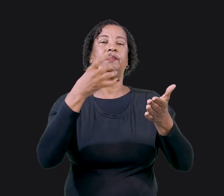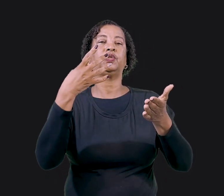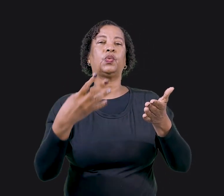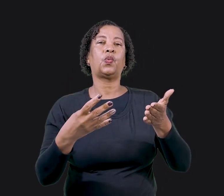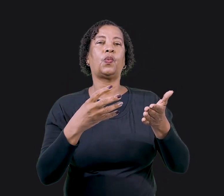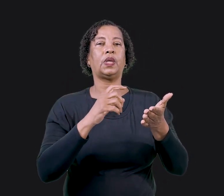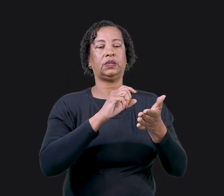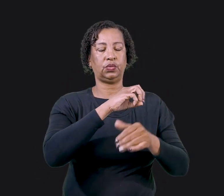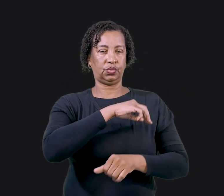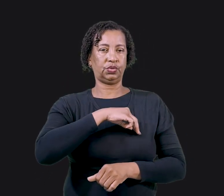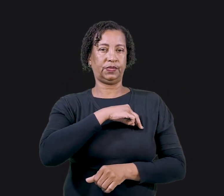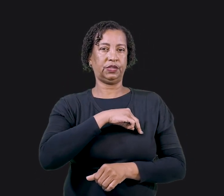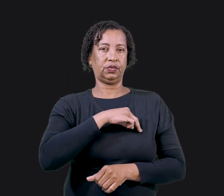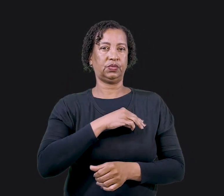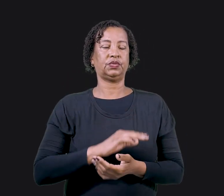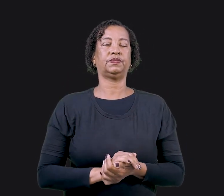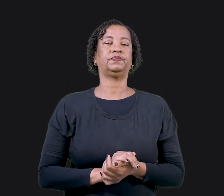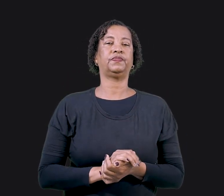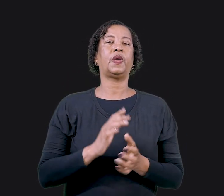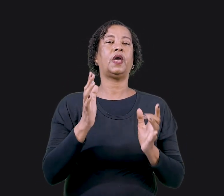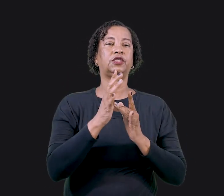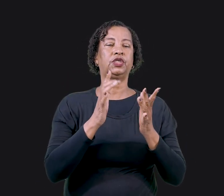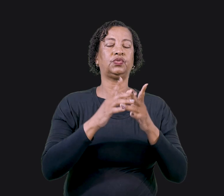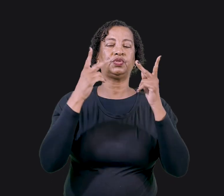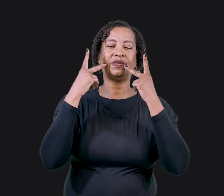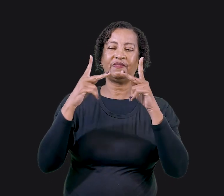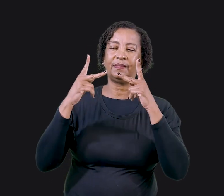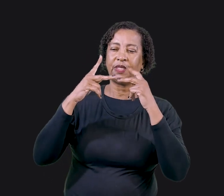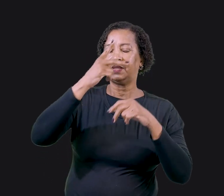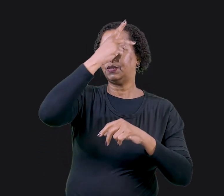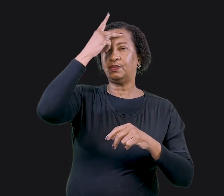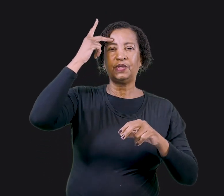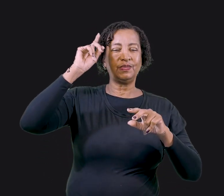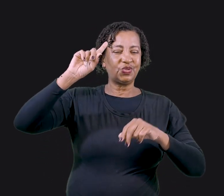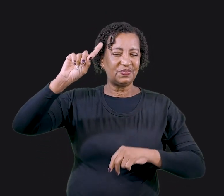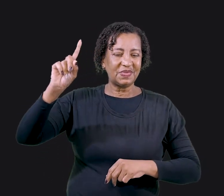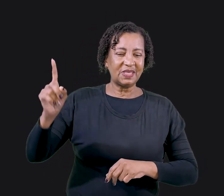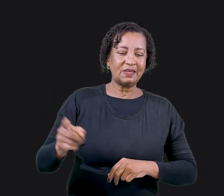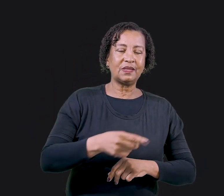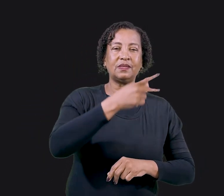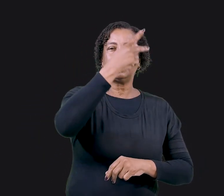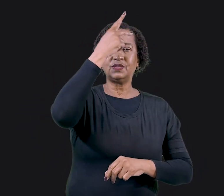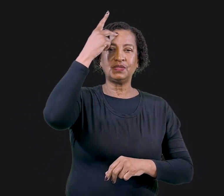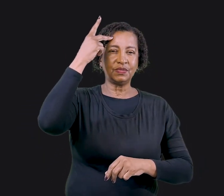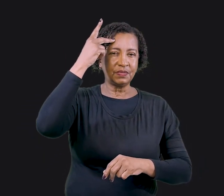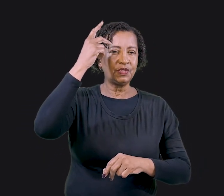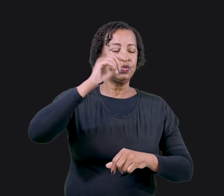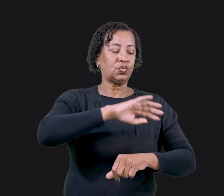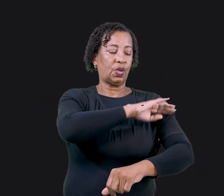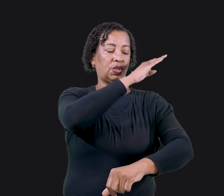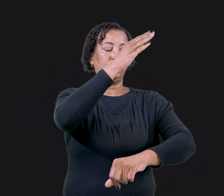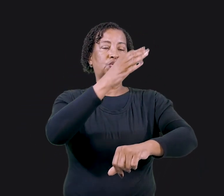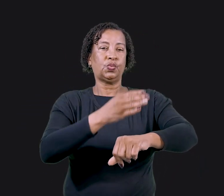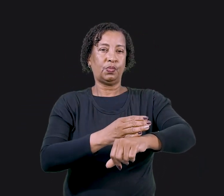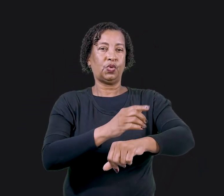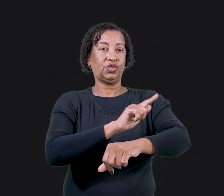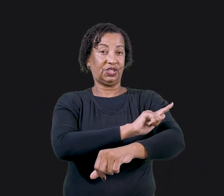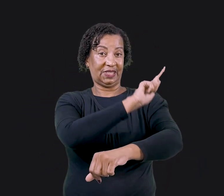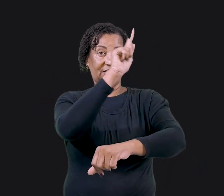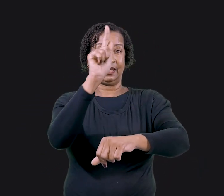Mateus. Jesus estava ministrando para milhares de pessoas nos montes aos arredores do mar da Galileia. Quando Jesus olhava para